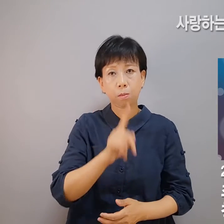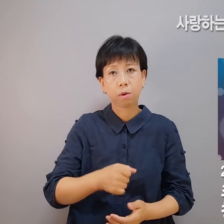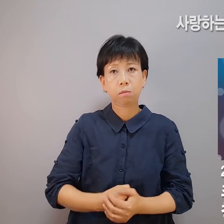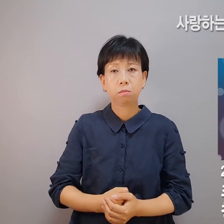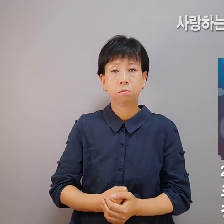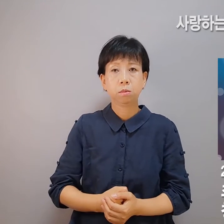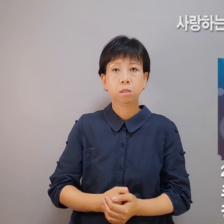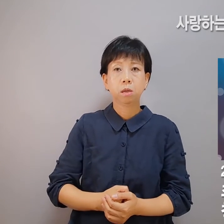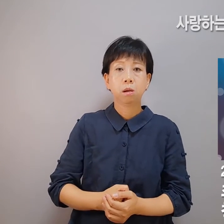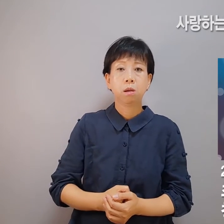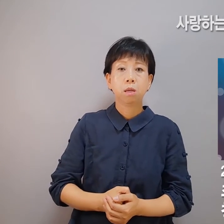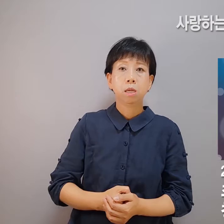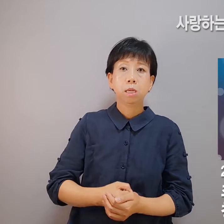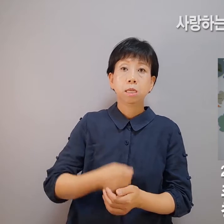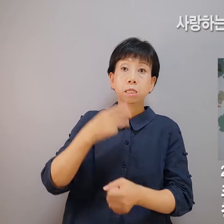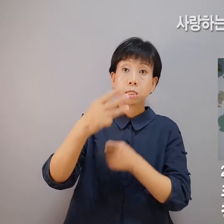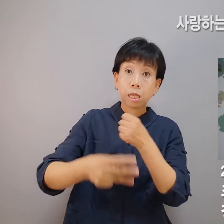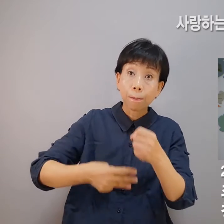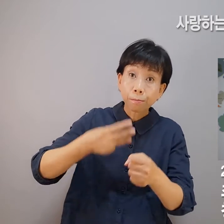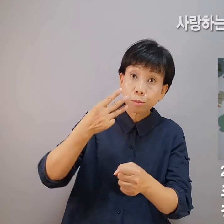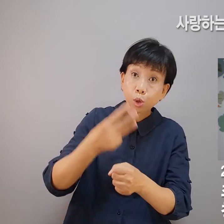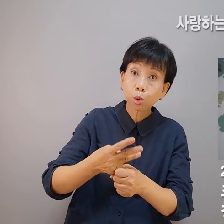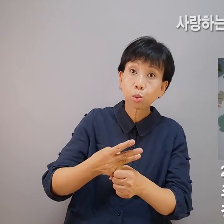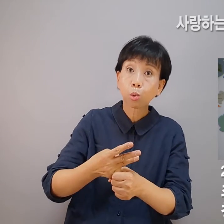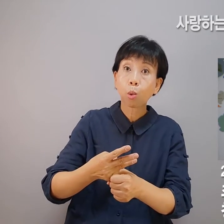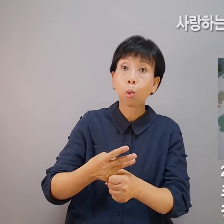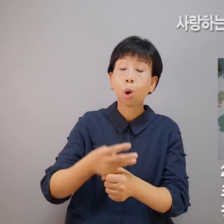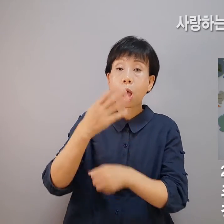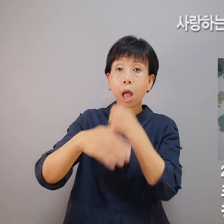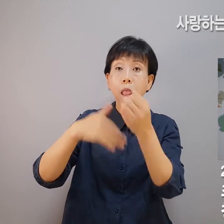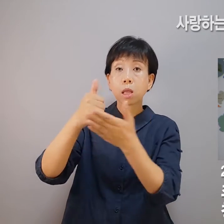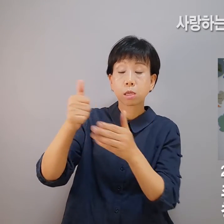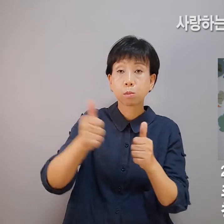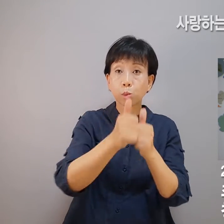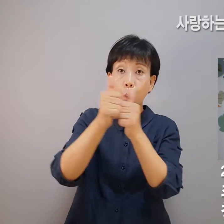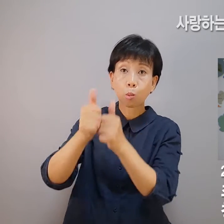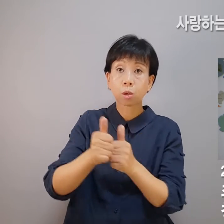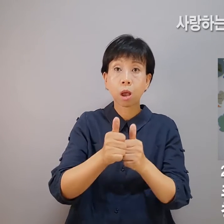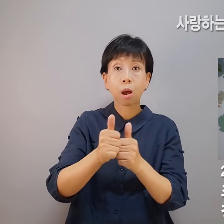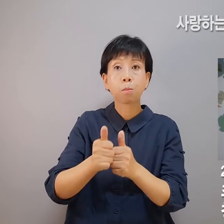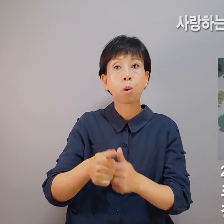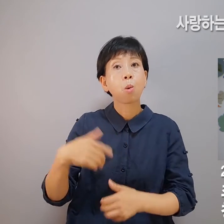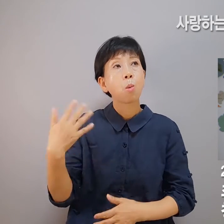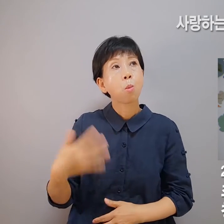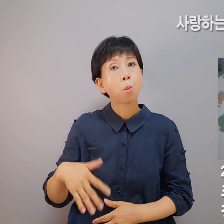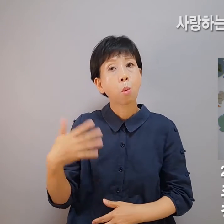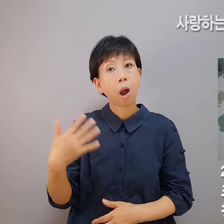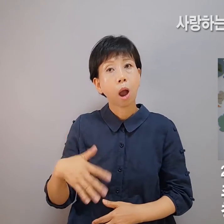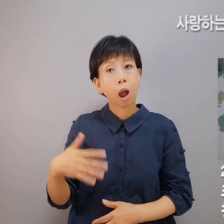횟수가 3년이었더라. 3년이라고 해도 입이 쫙 벌어지지 않아요?